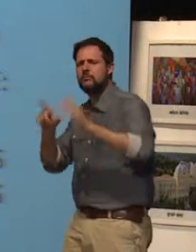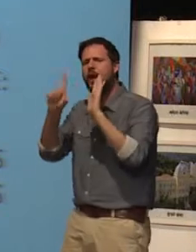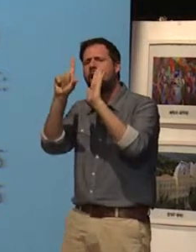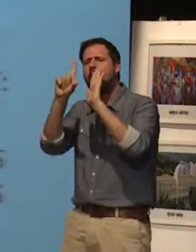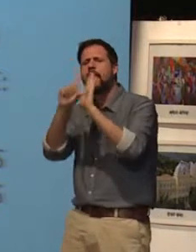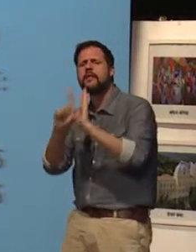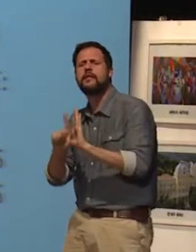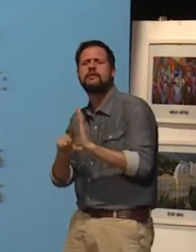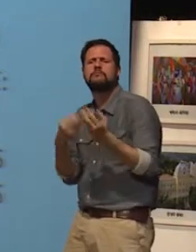Então, essa